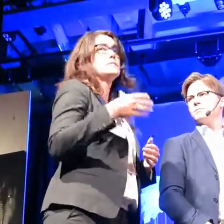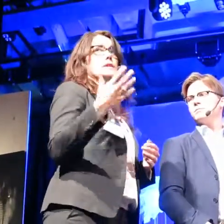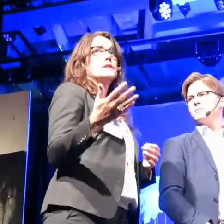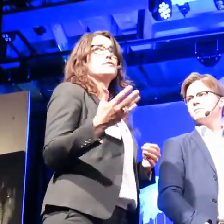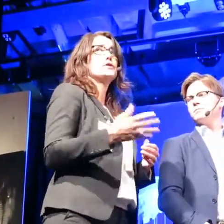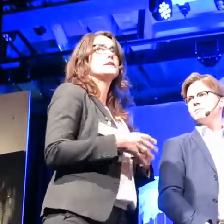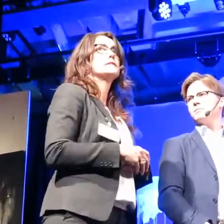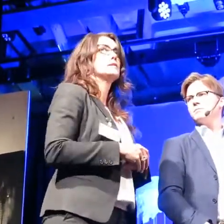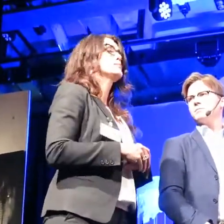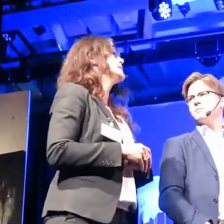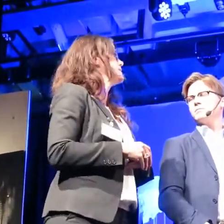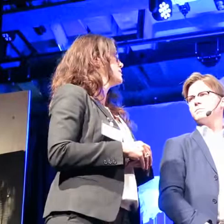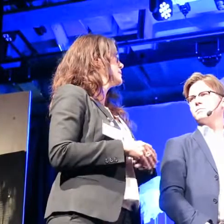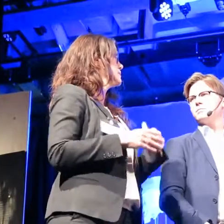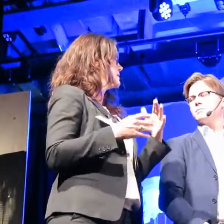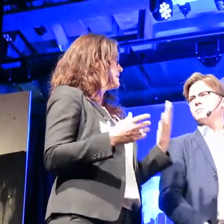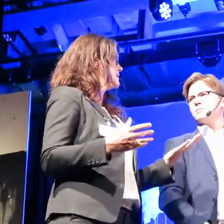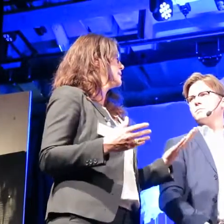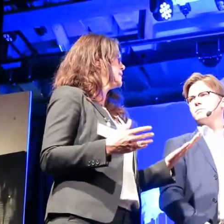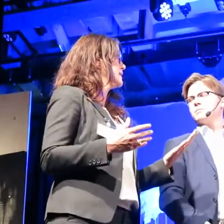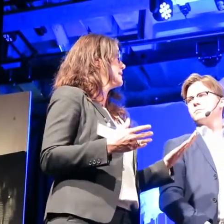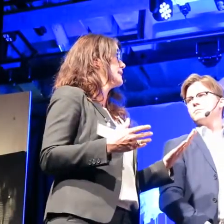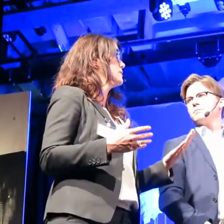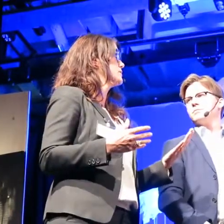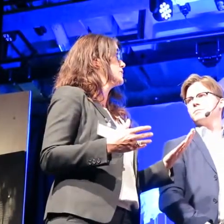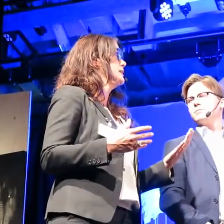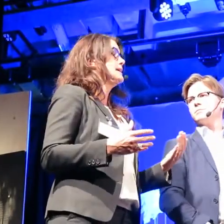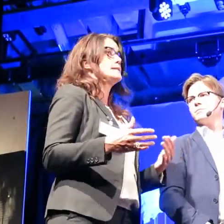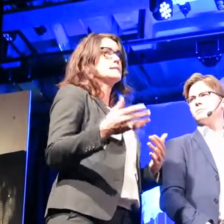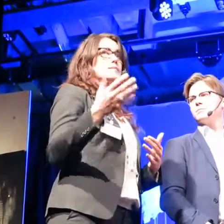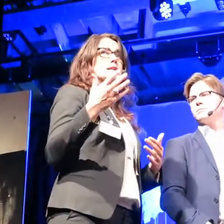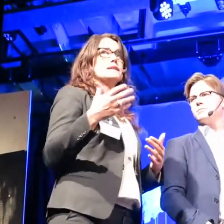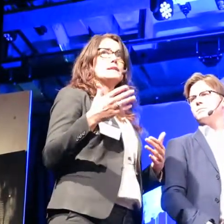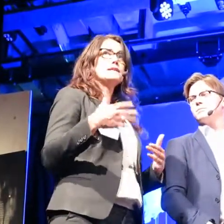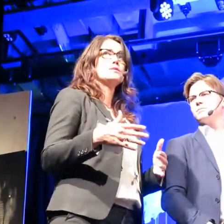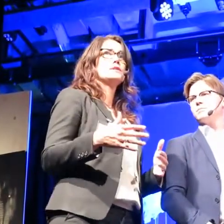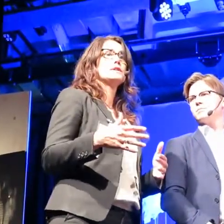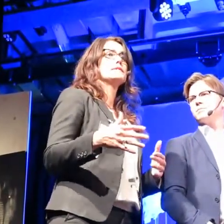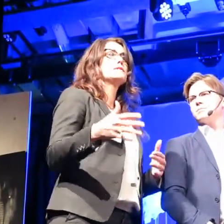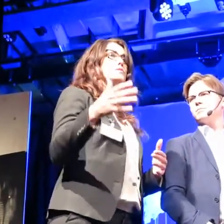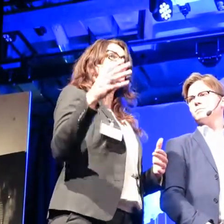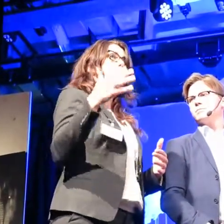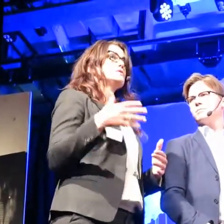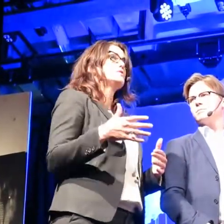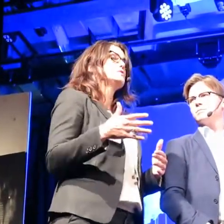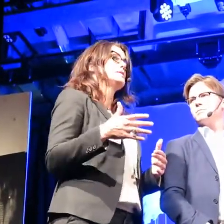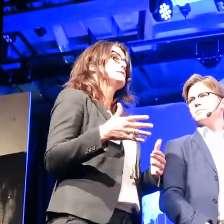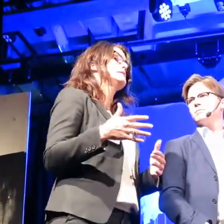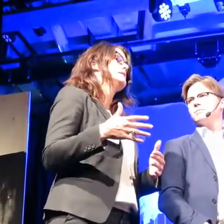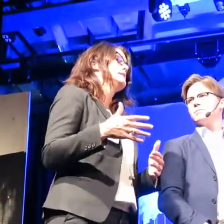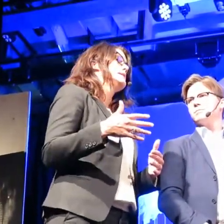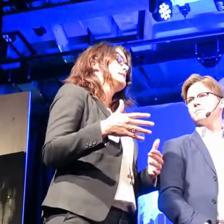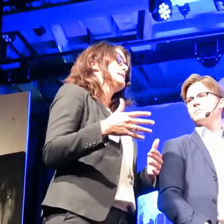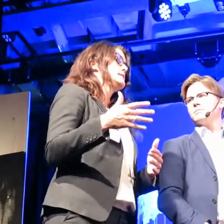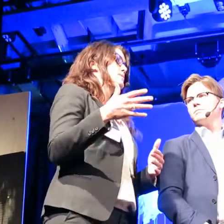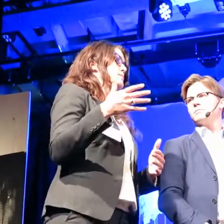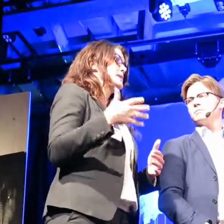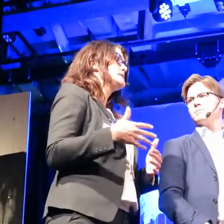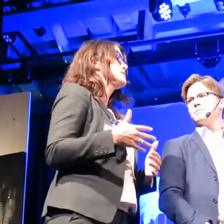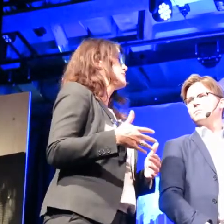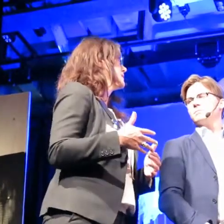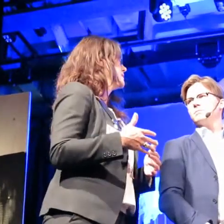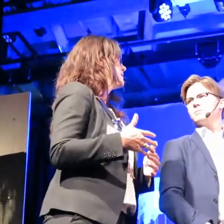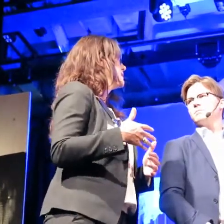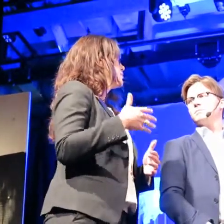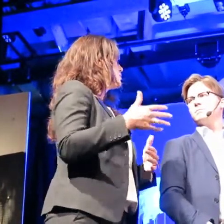betalar. För att det, precis som du sa i den tidigare panelen här också, att det ska bli lätt att göra rätt och det måste vara så att det som